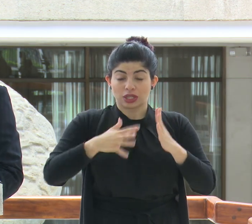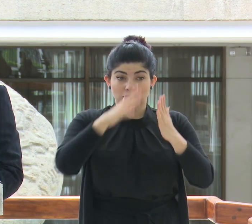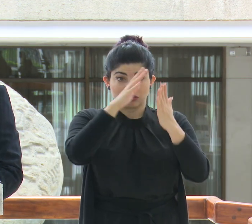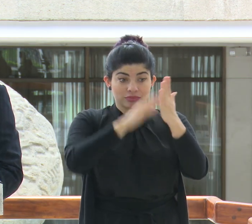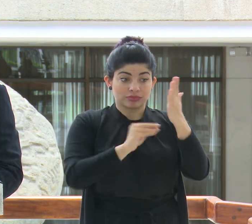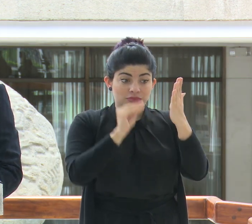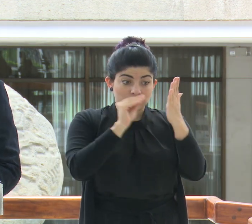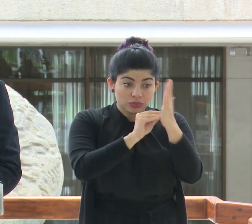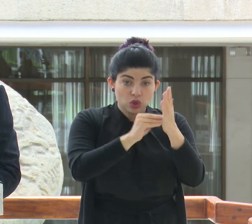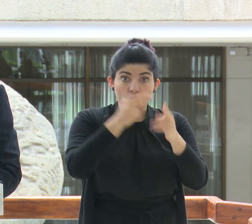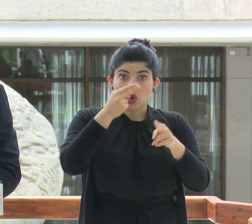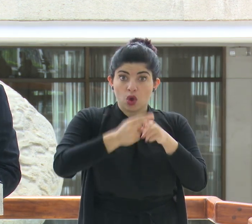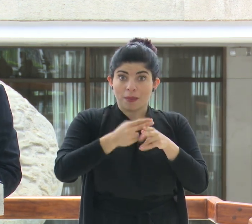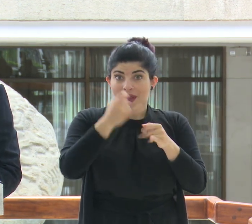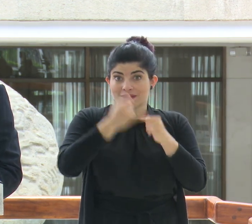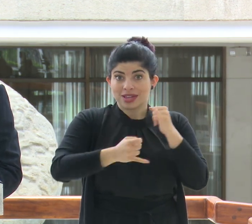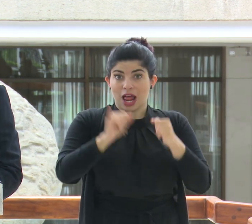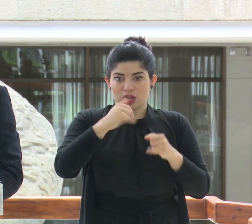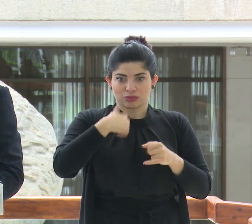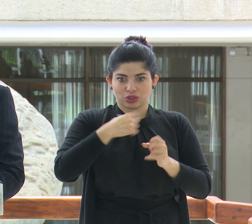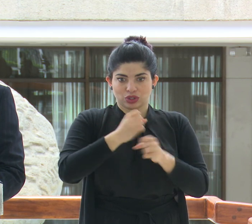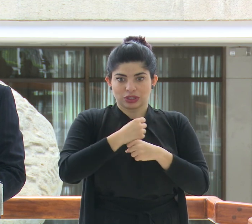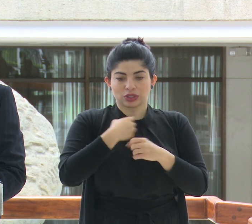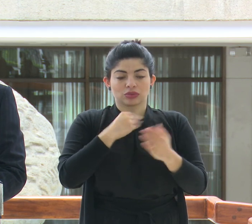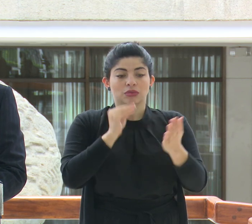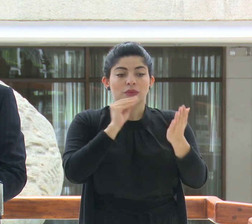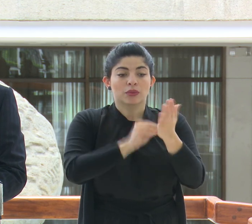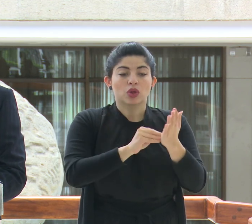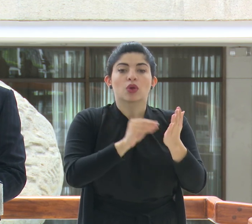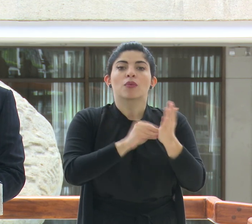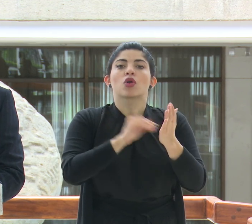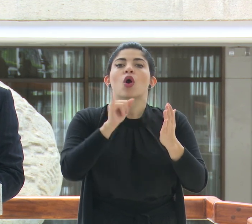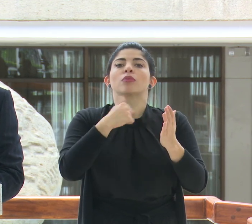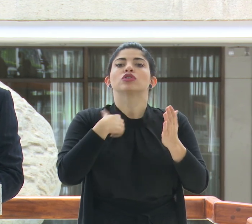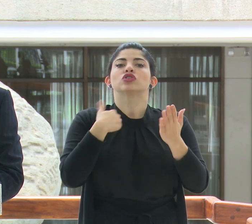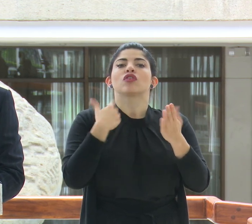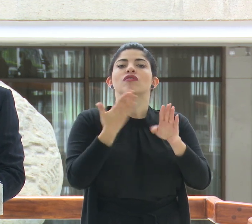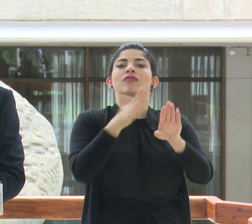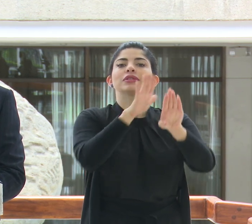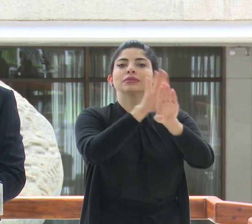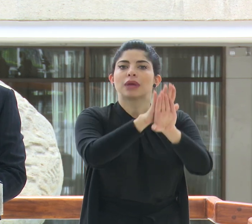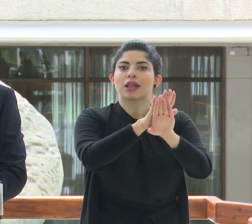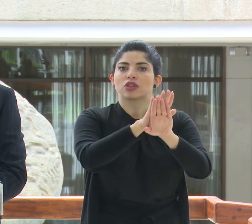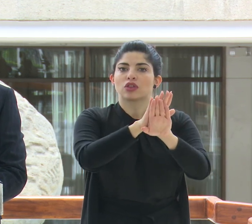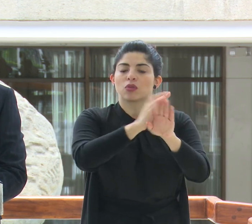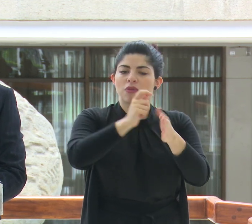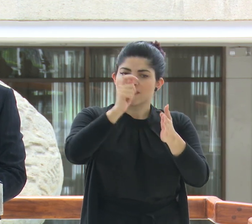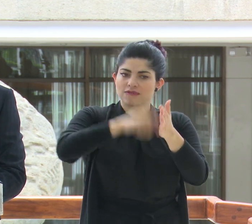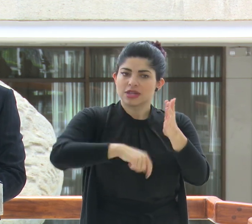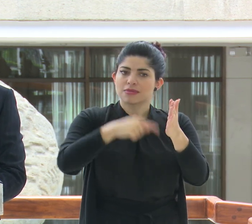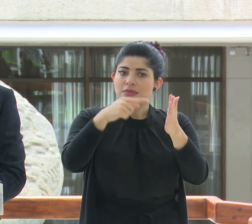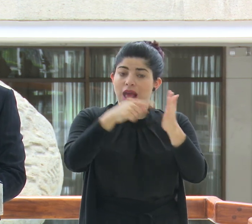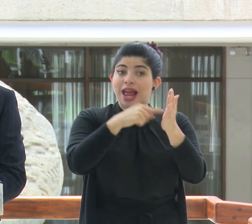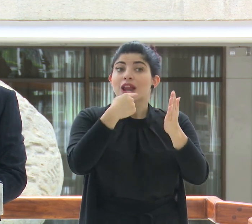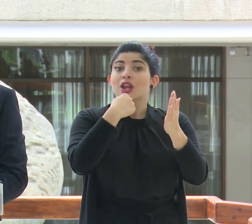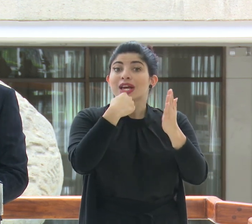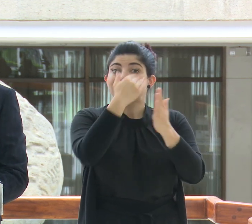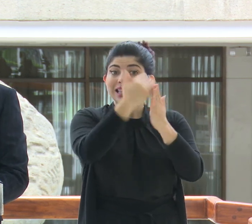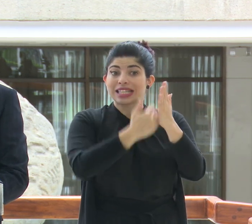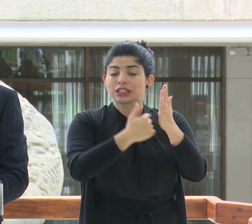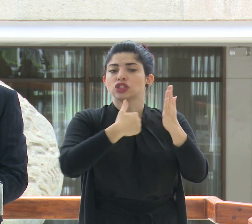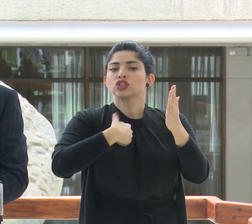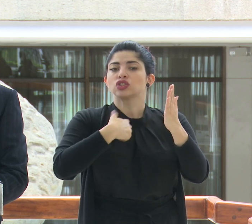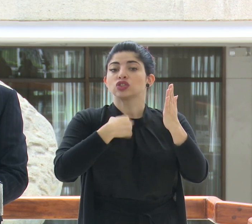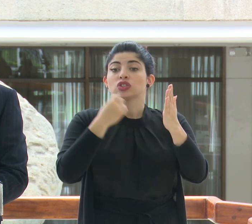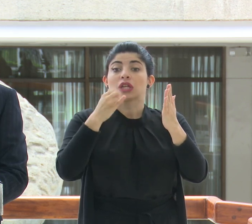nota, yo lo hice, uno pone su respaldo, literalmente su firma, de que lo que está ahí, yo